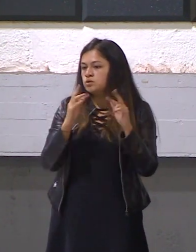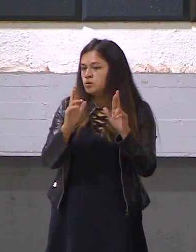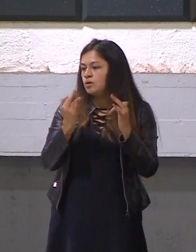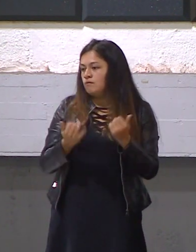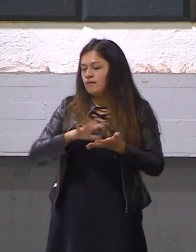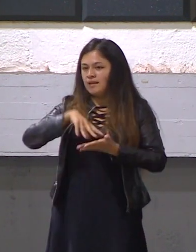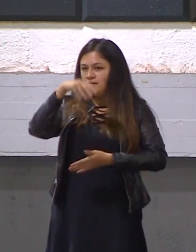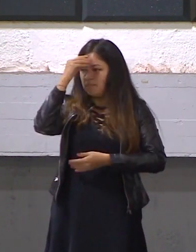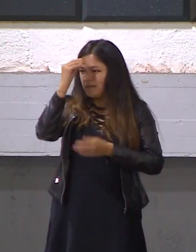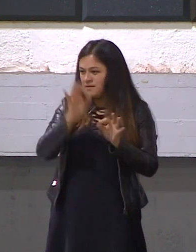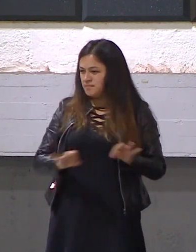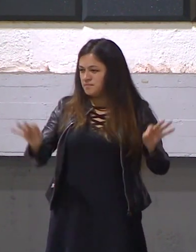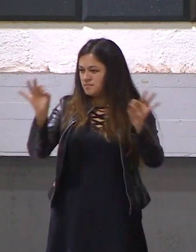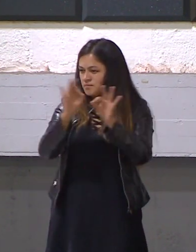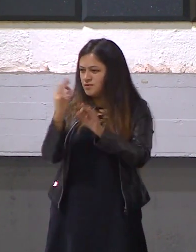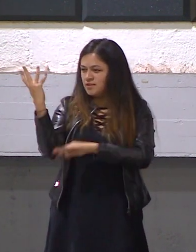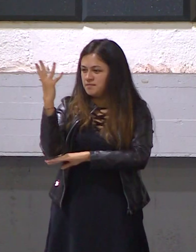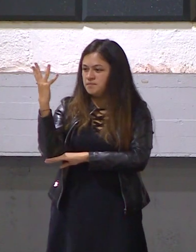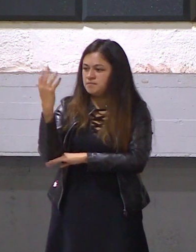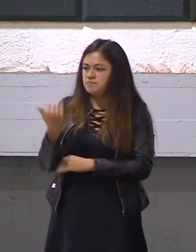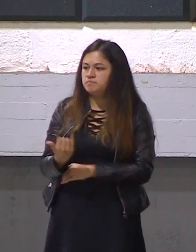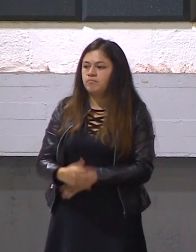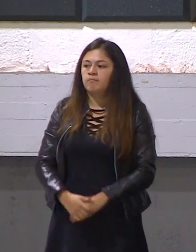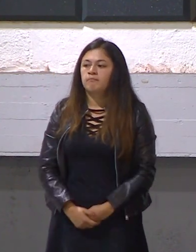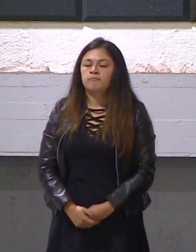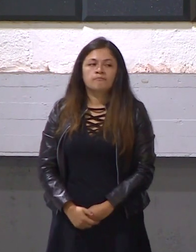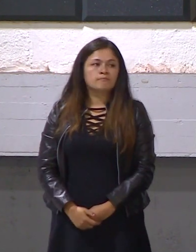en este importante evento